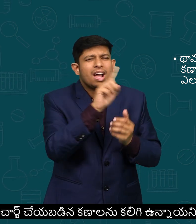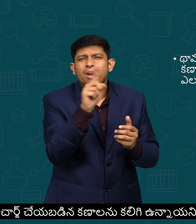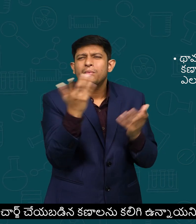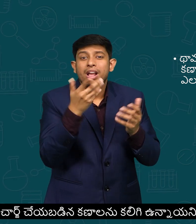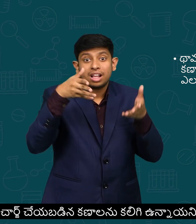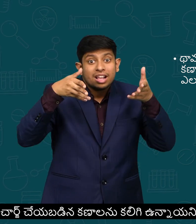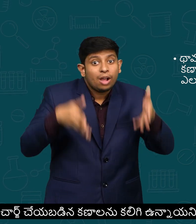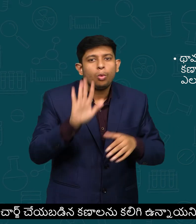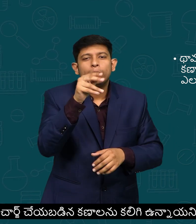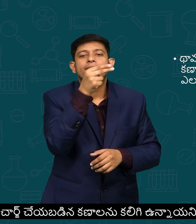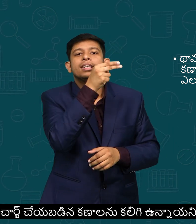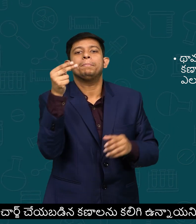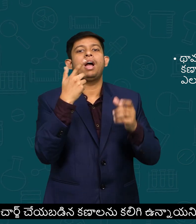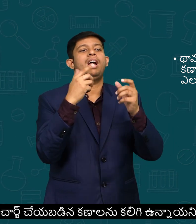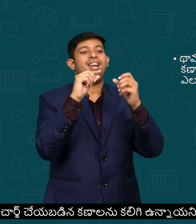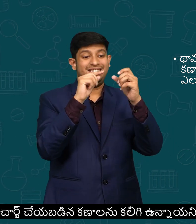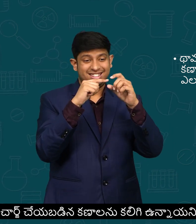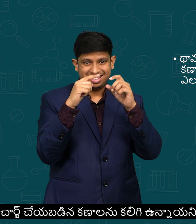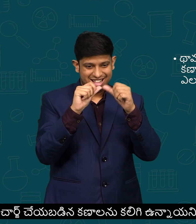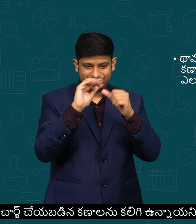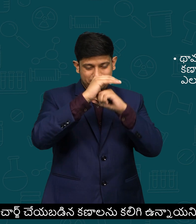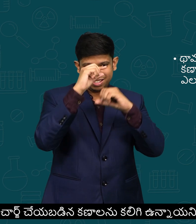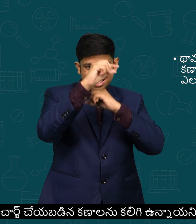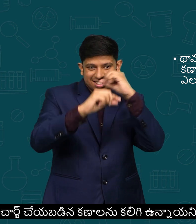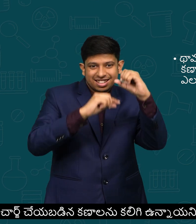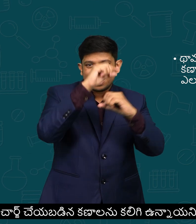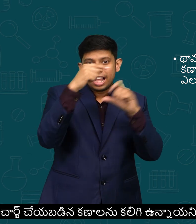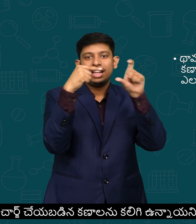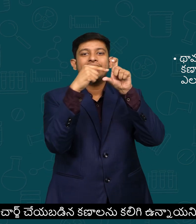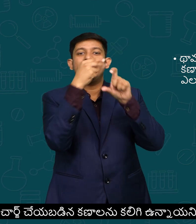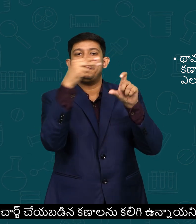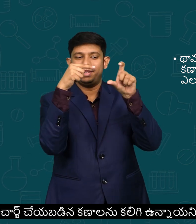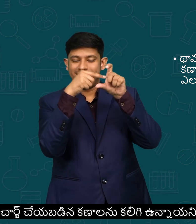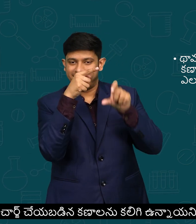ఉన్నాయని నిర్ధారించారు. వీటిని ఇప్పుడు ఎలక్ట్రాన్లు అంటారు.